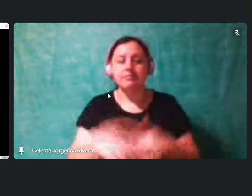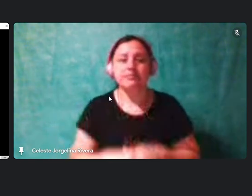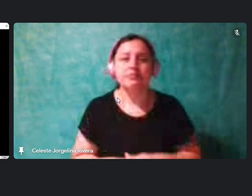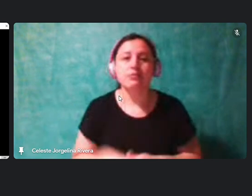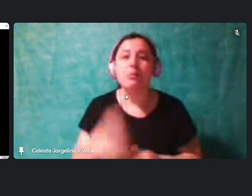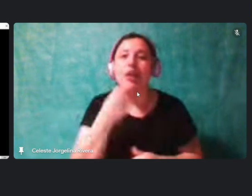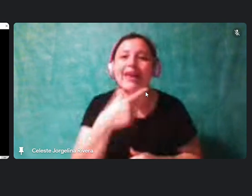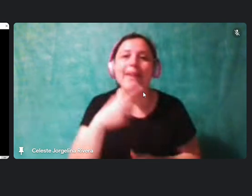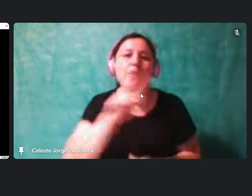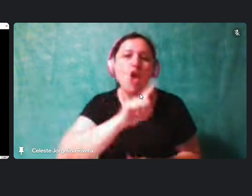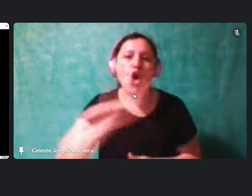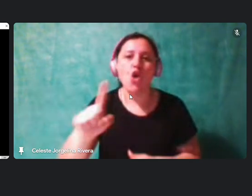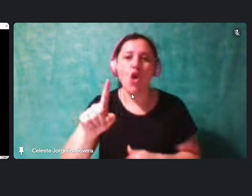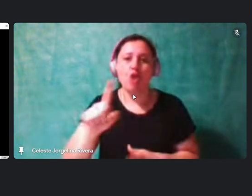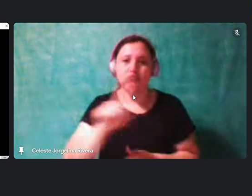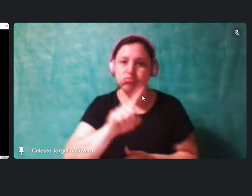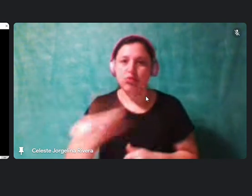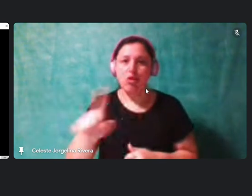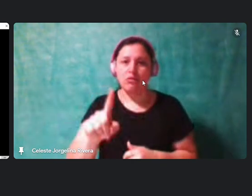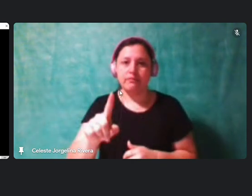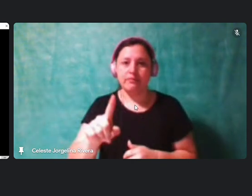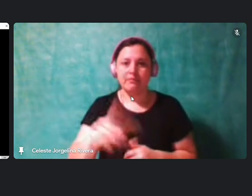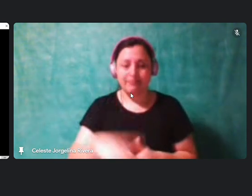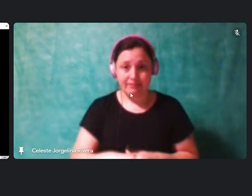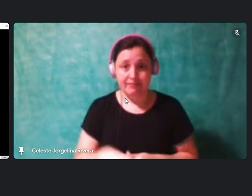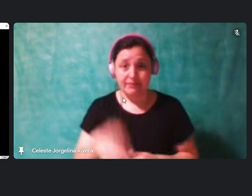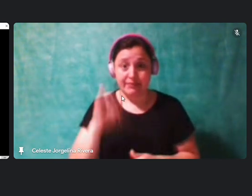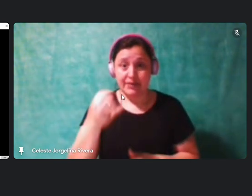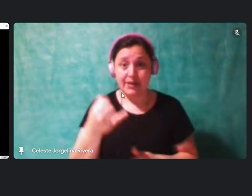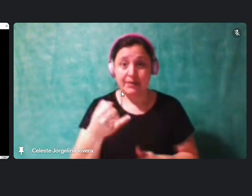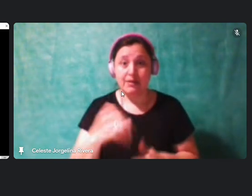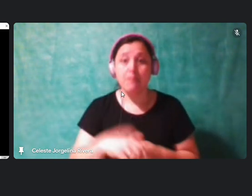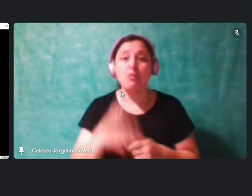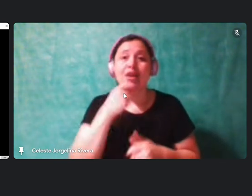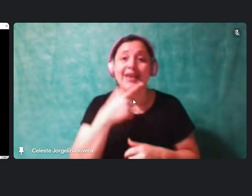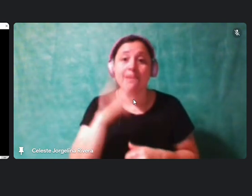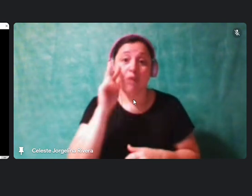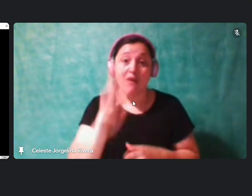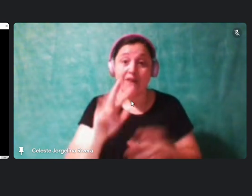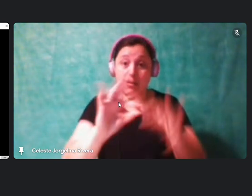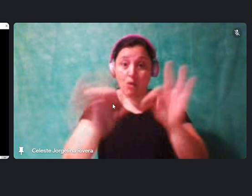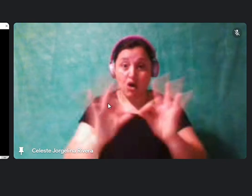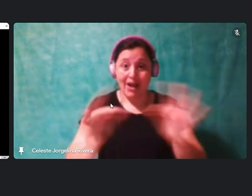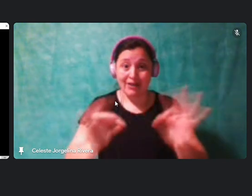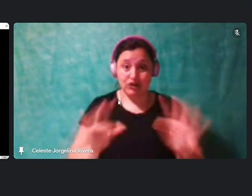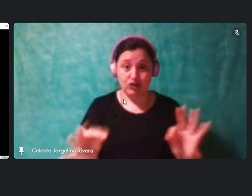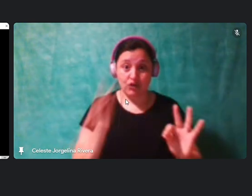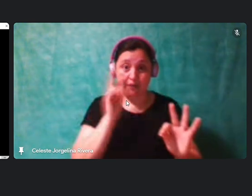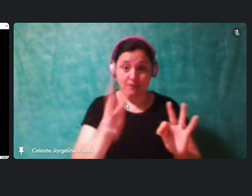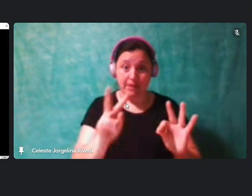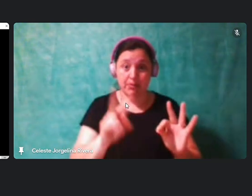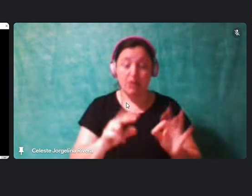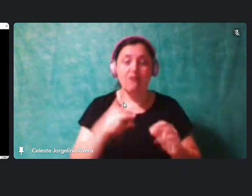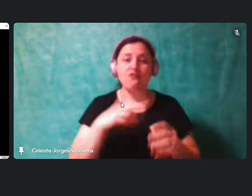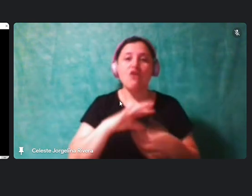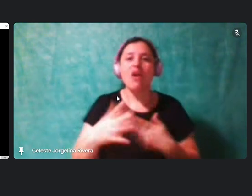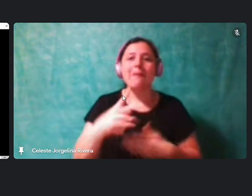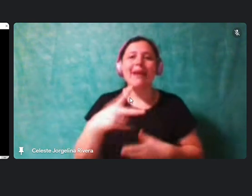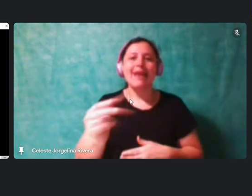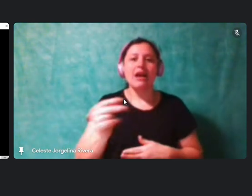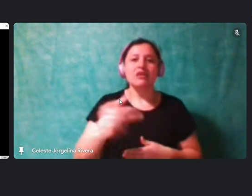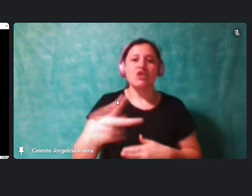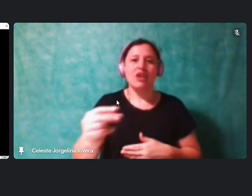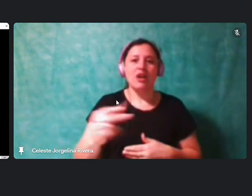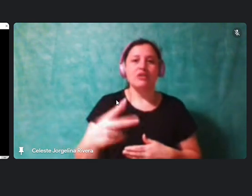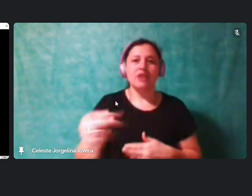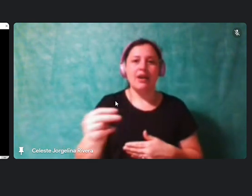not teach o doesn't teach, que sería contraído el verbo con la negación. No, he, o sea,